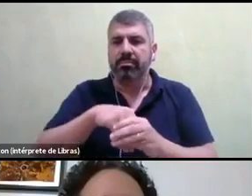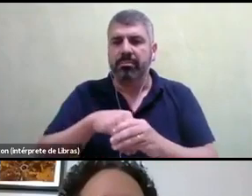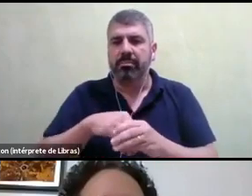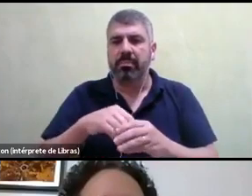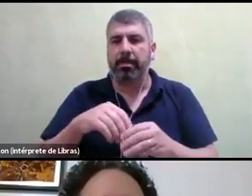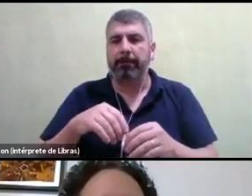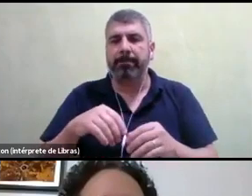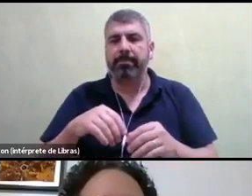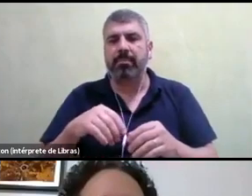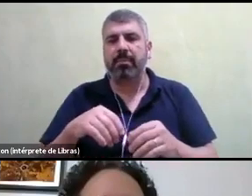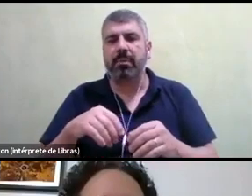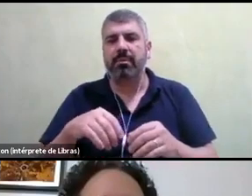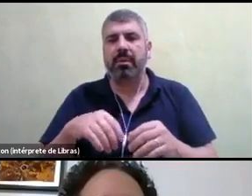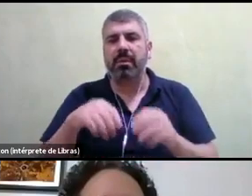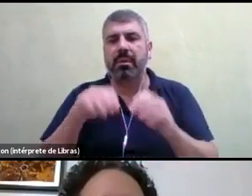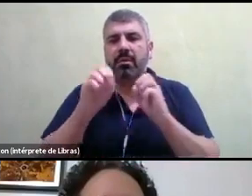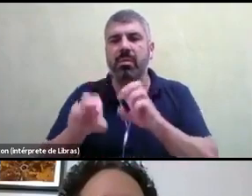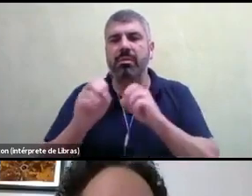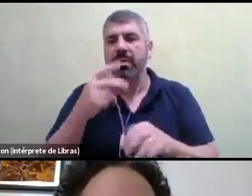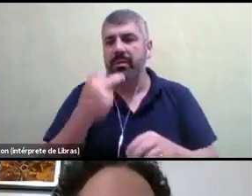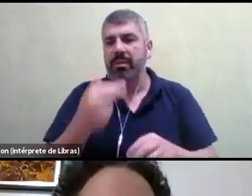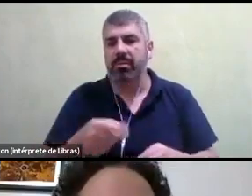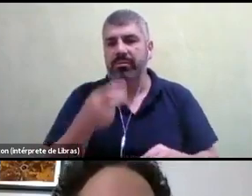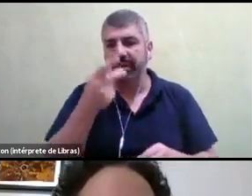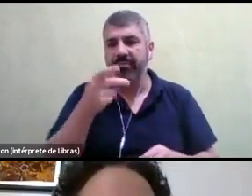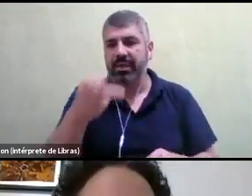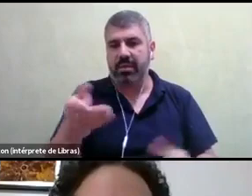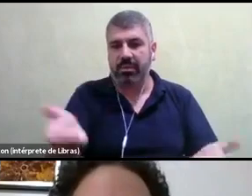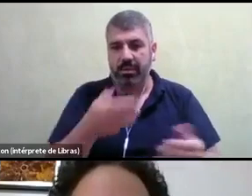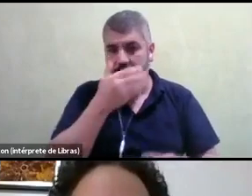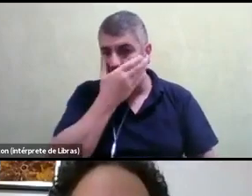para a educação bilíngue. É com você.